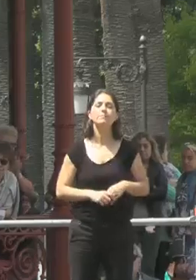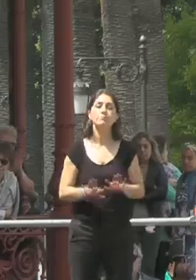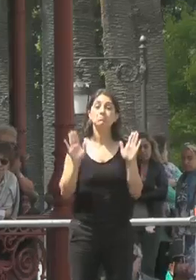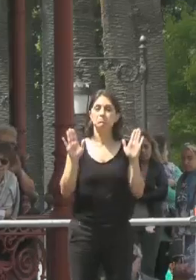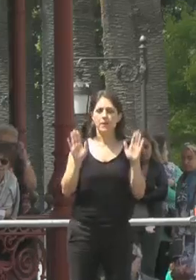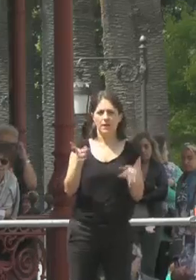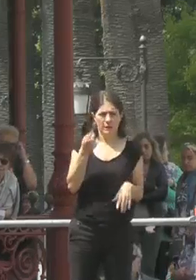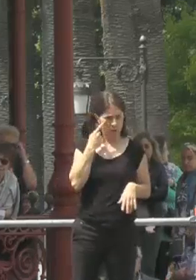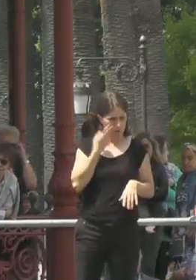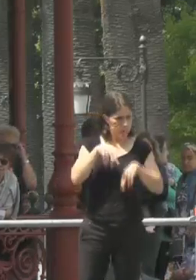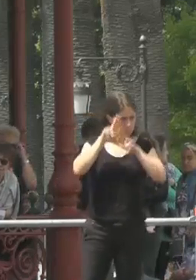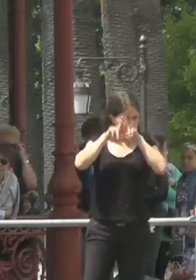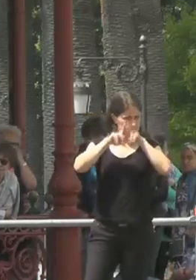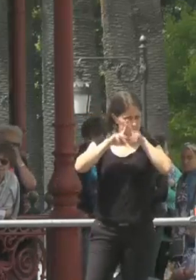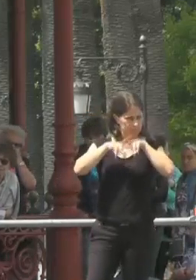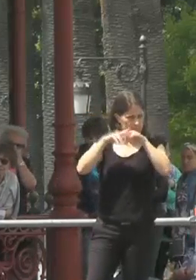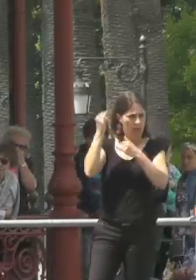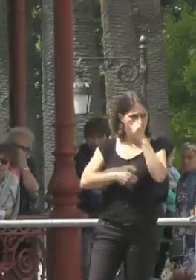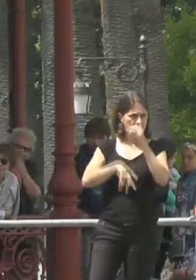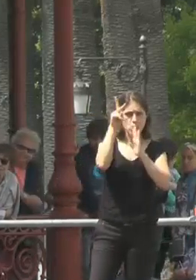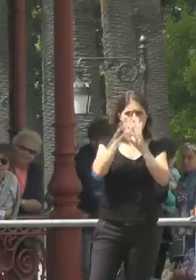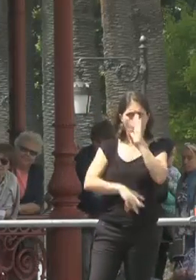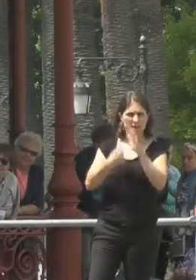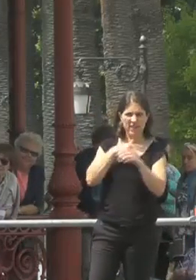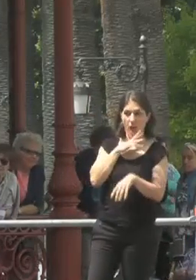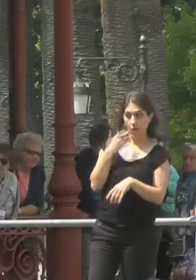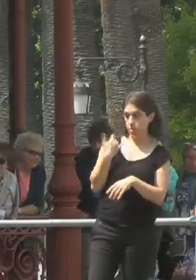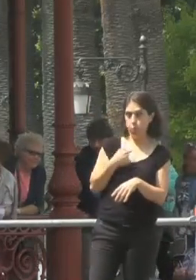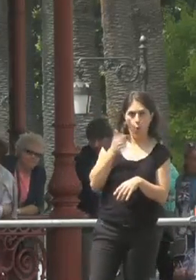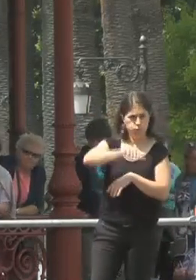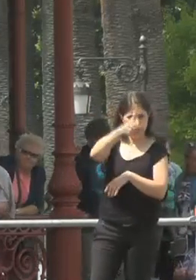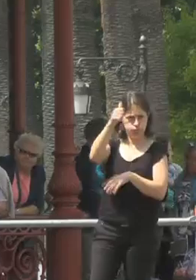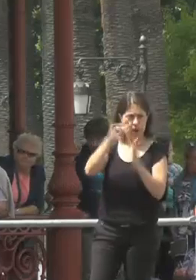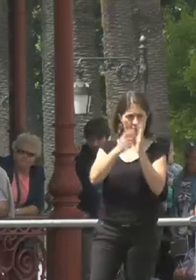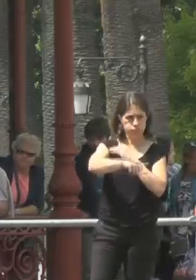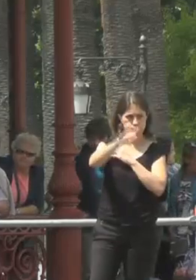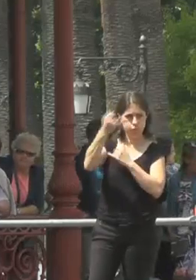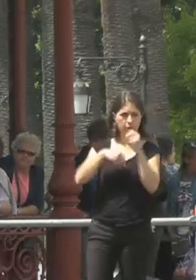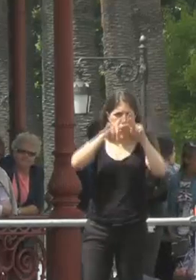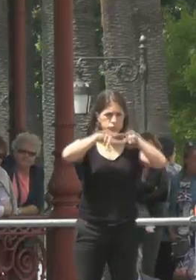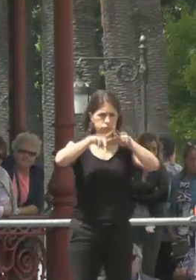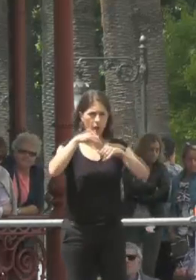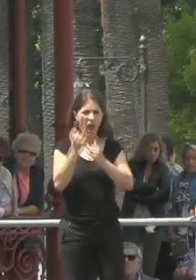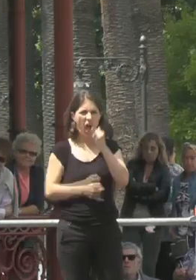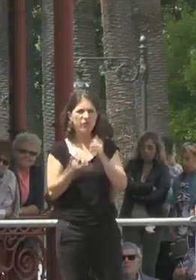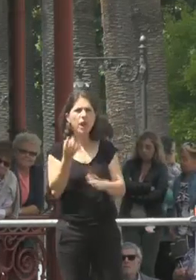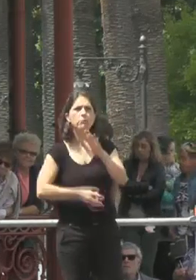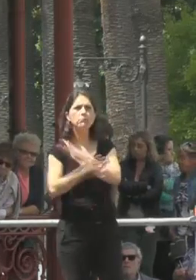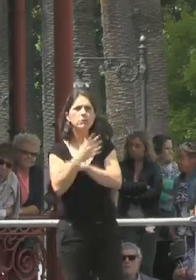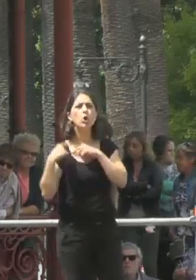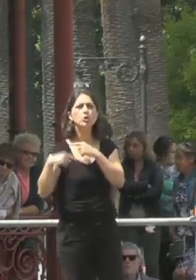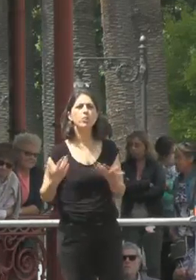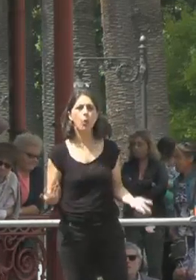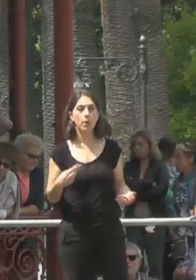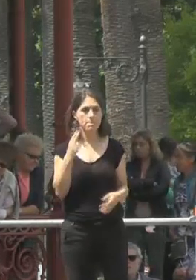Pero repasad las normas que han aprobado, las leyes que han aprobado. Son leyes para generar miedo. Son leyes